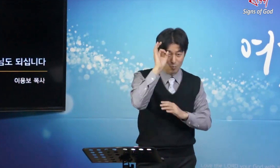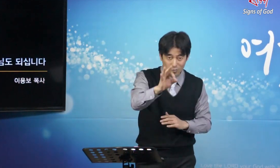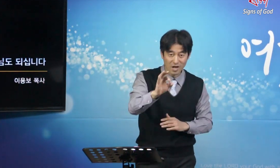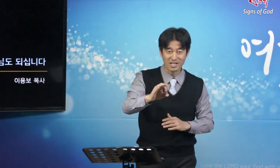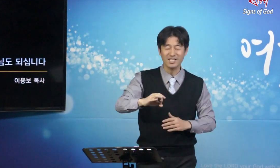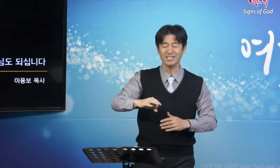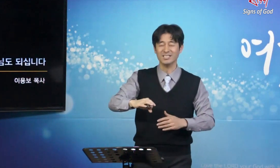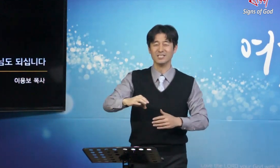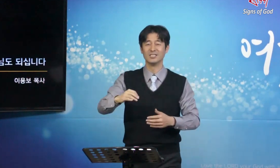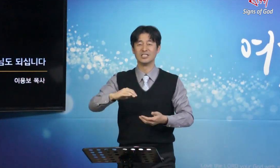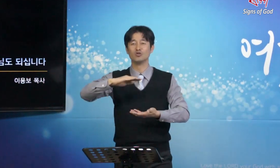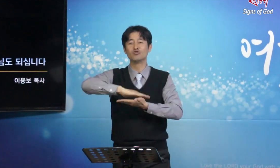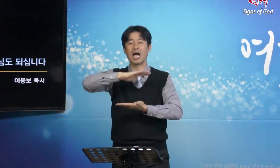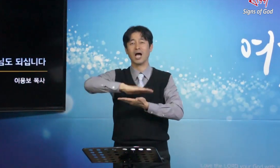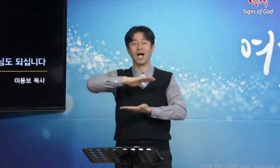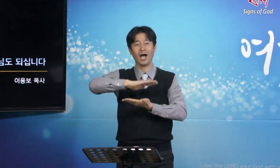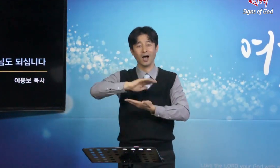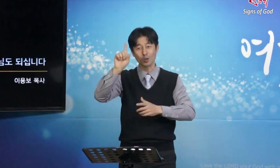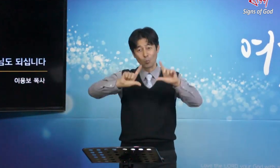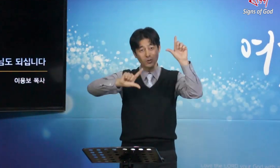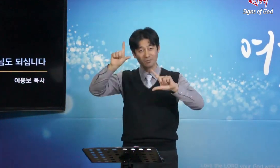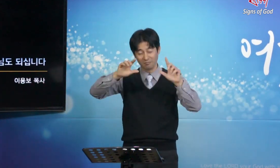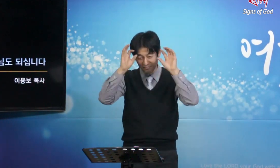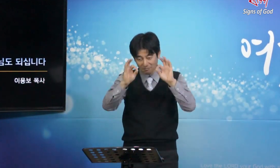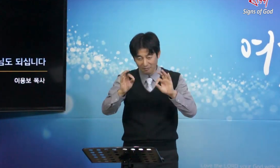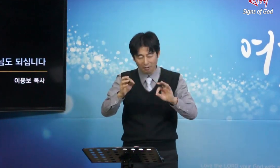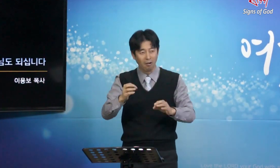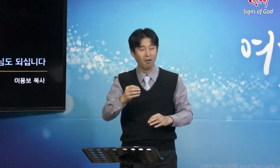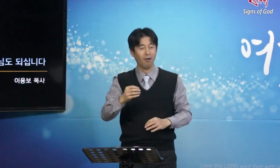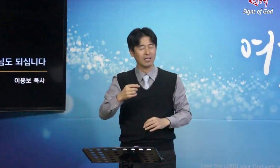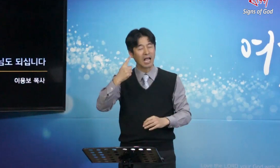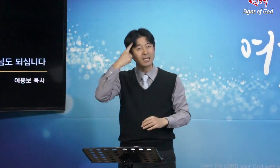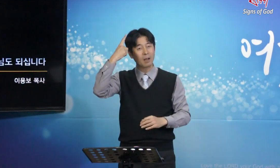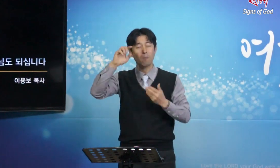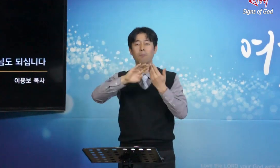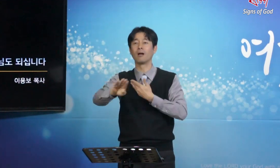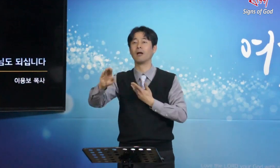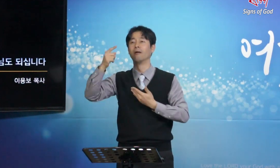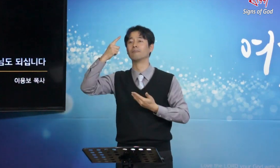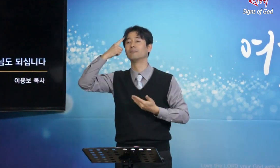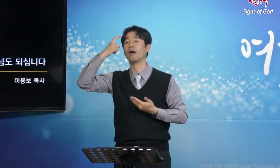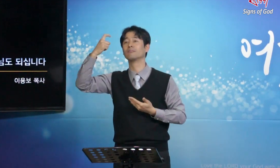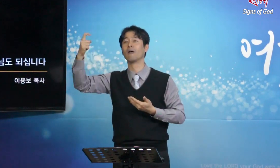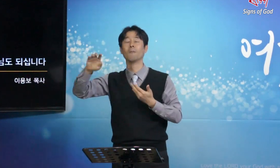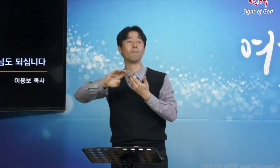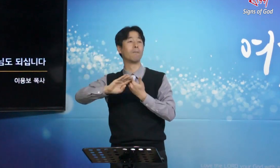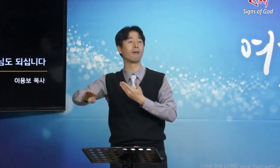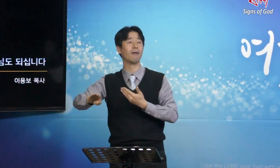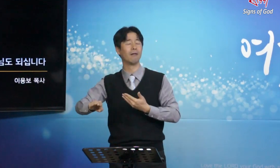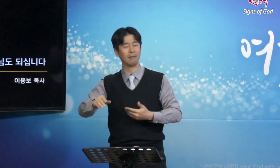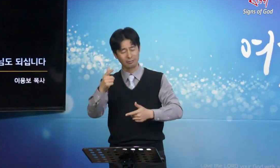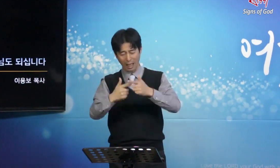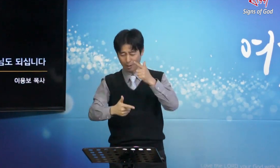제가 유럽에 가서 봤을 때 인쇄술의 그런 모습을 보면 좀 상상 밖에